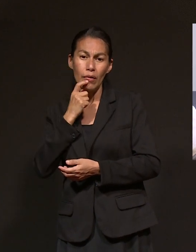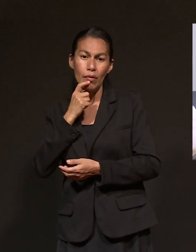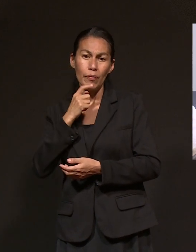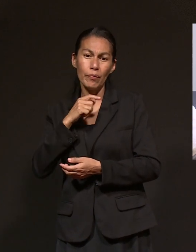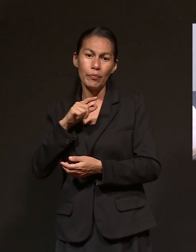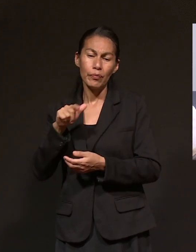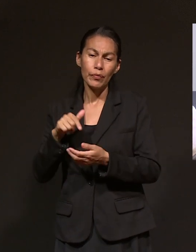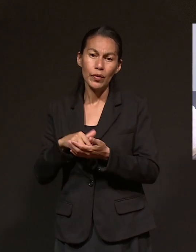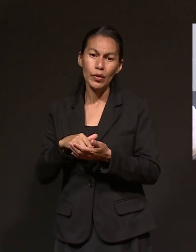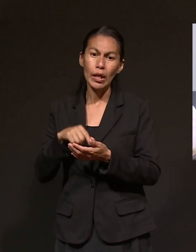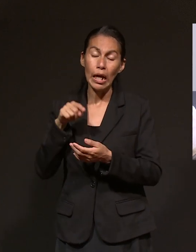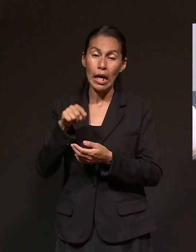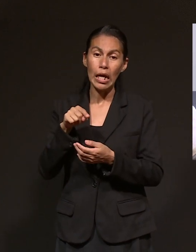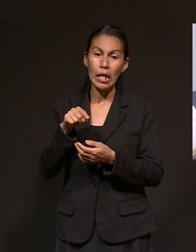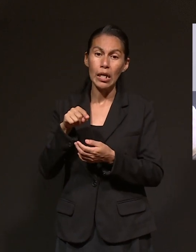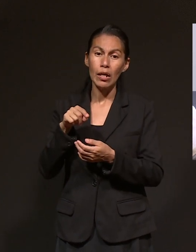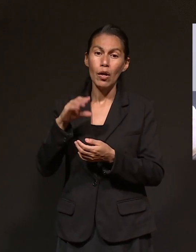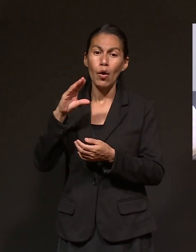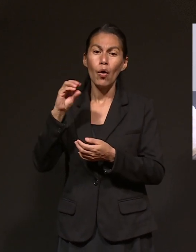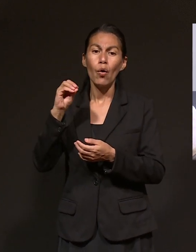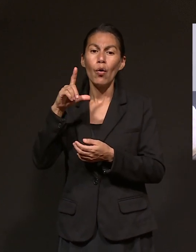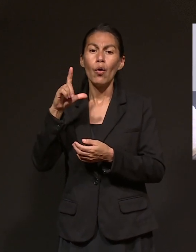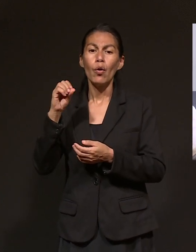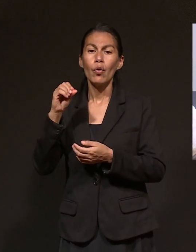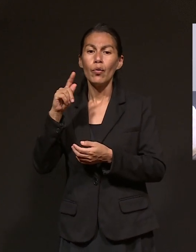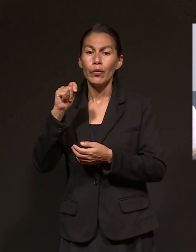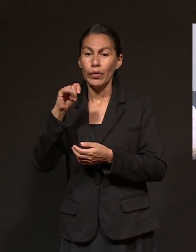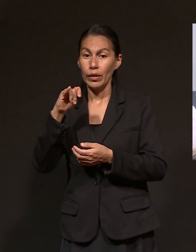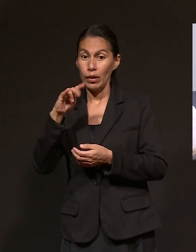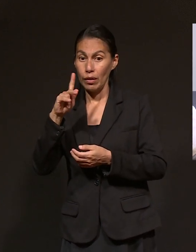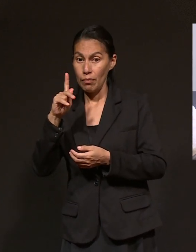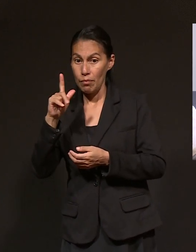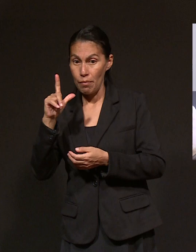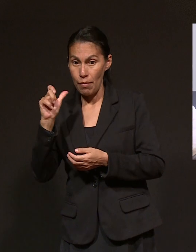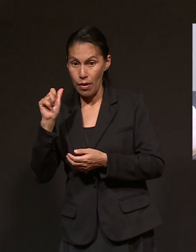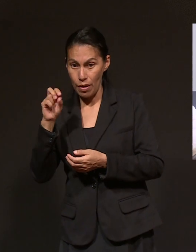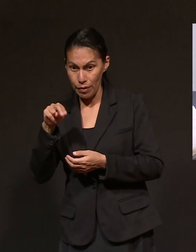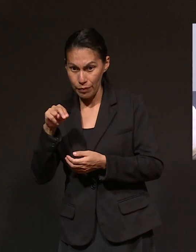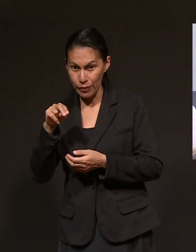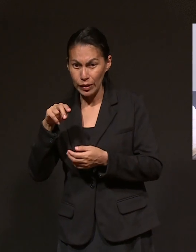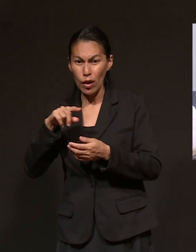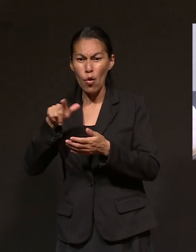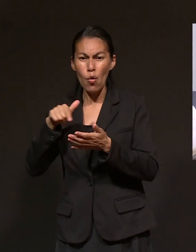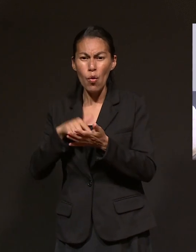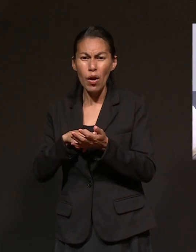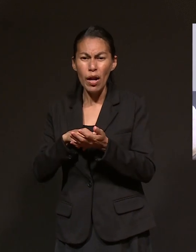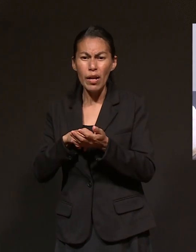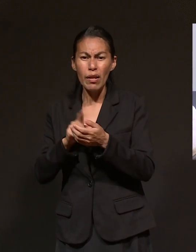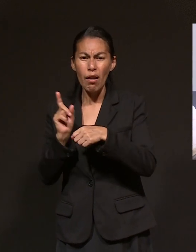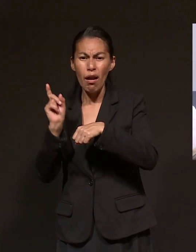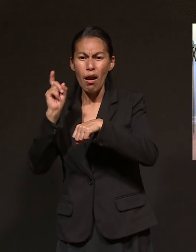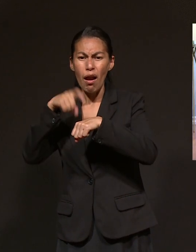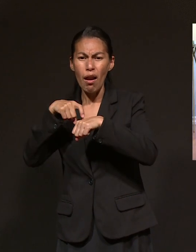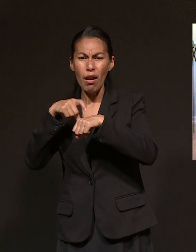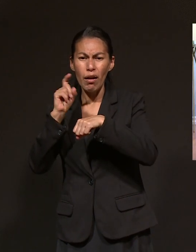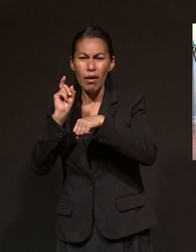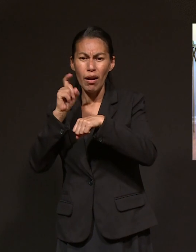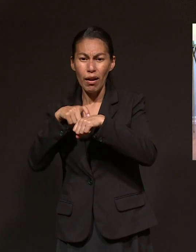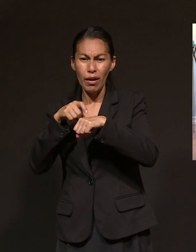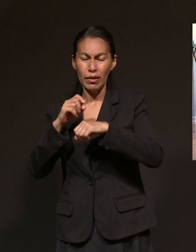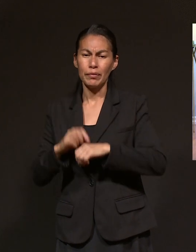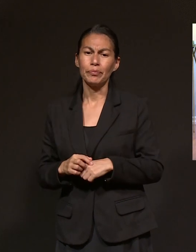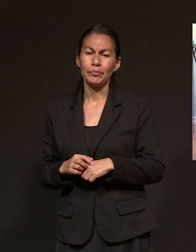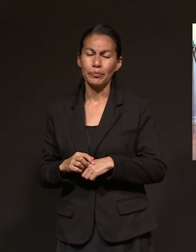Colotlipa, que significa lugar de alacranes. ¿Y sí? Y sí hay alacranes. Porque hay veces que